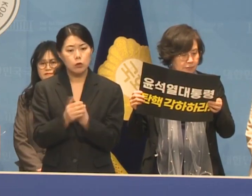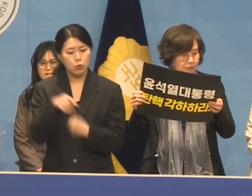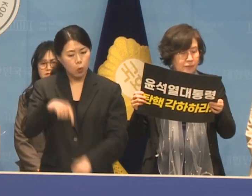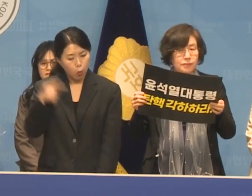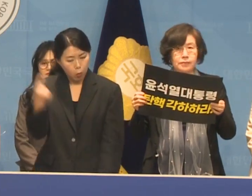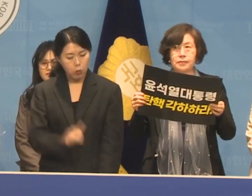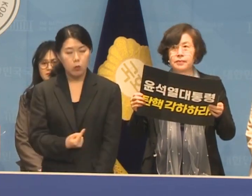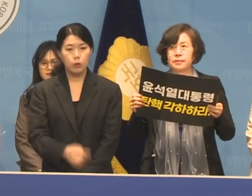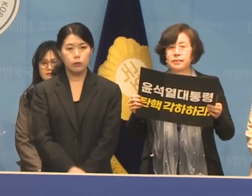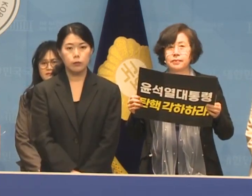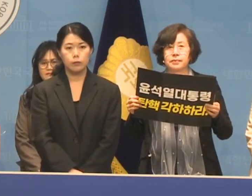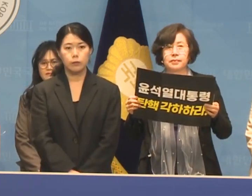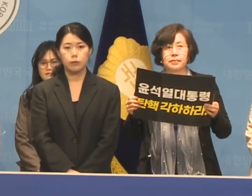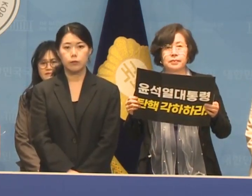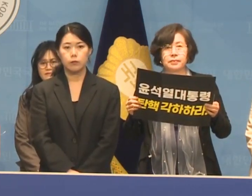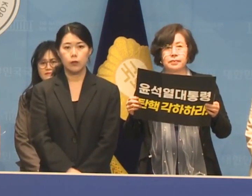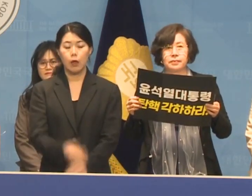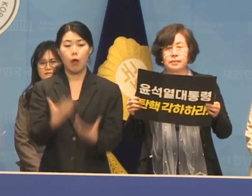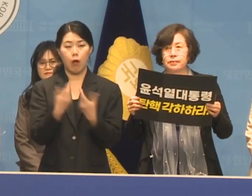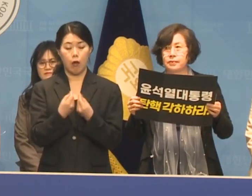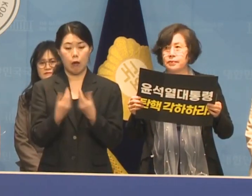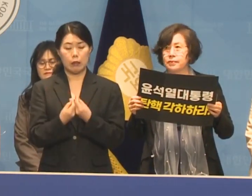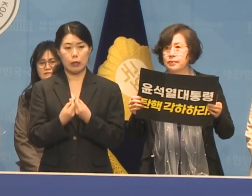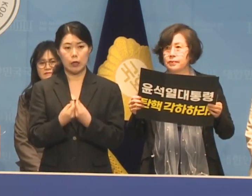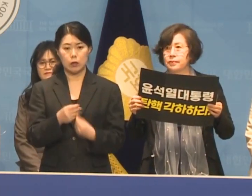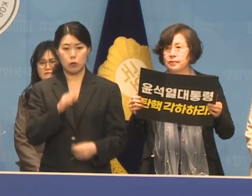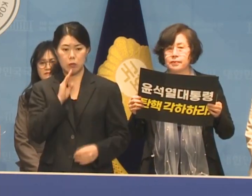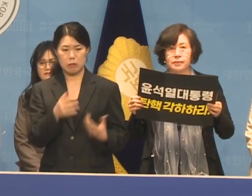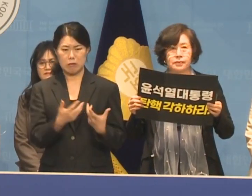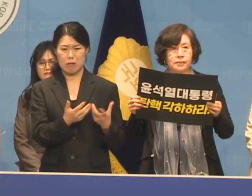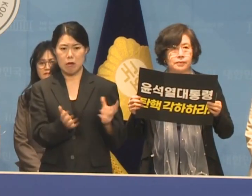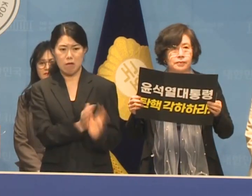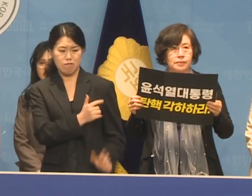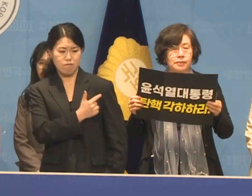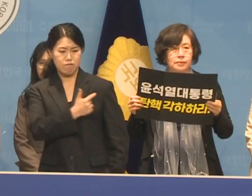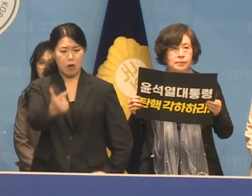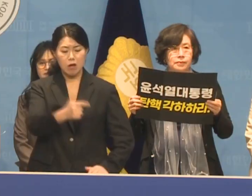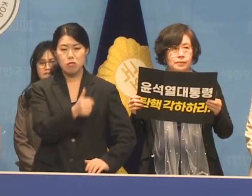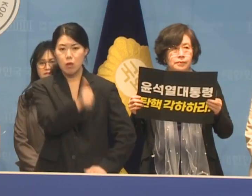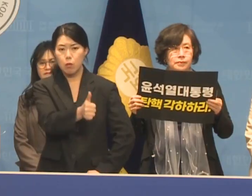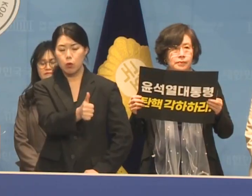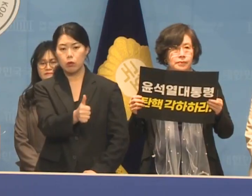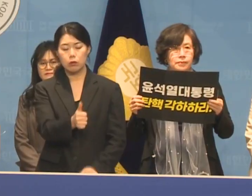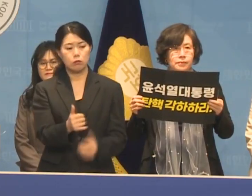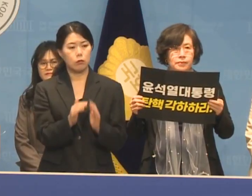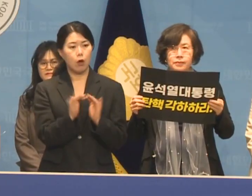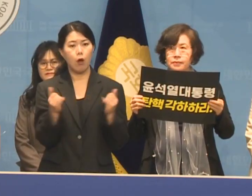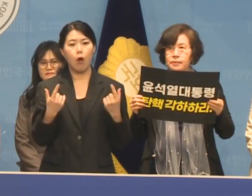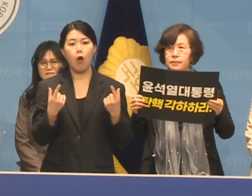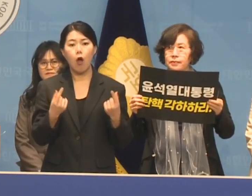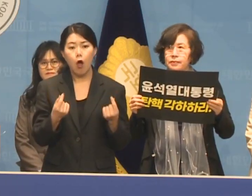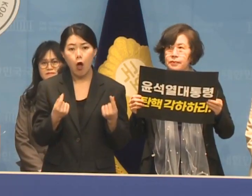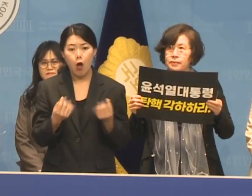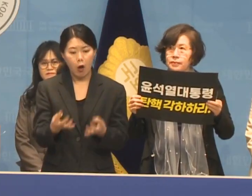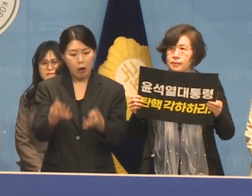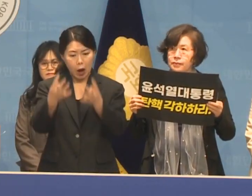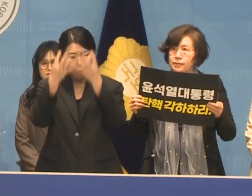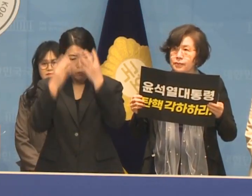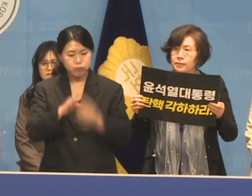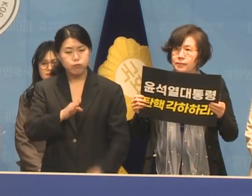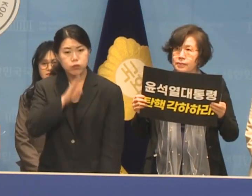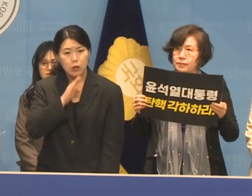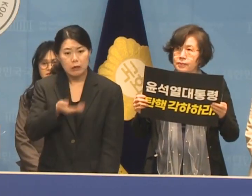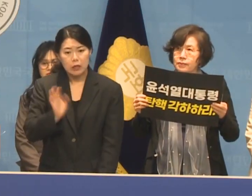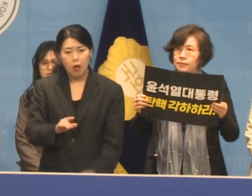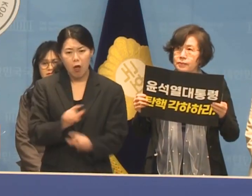됐습니다. 예를 들어 거대 야당 대표는 일반 사람이면 벌써 감옥에 가야 옳지만